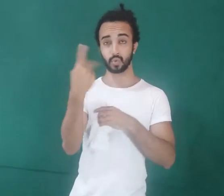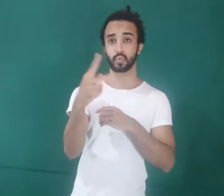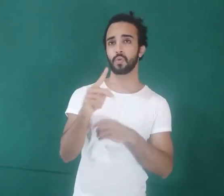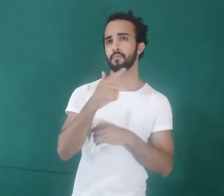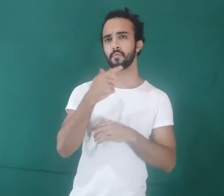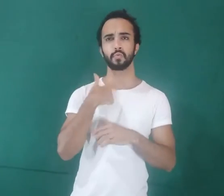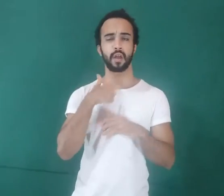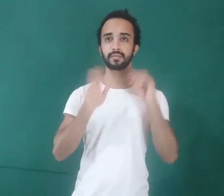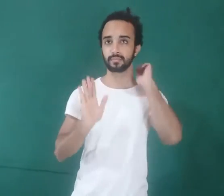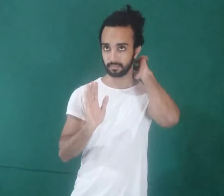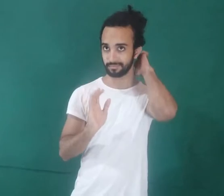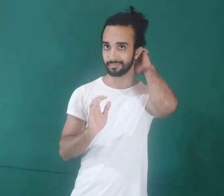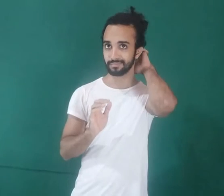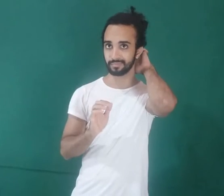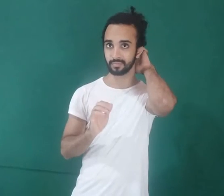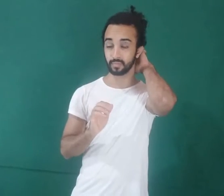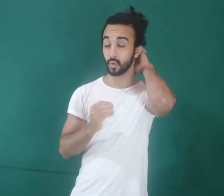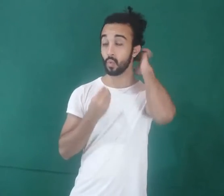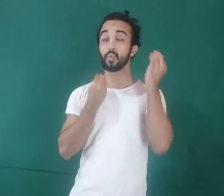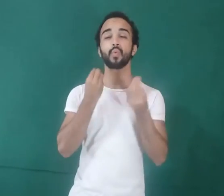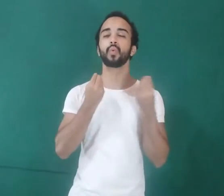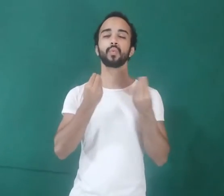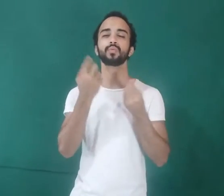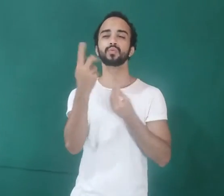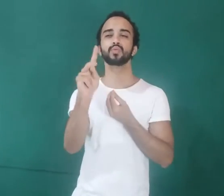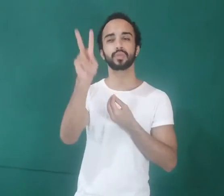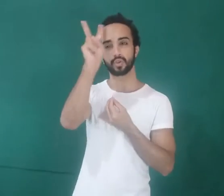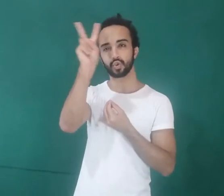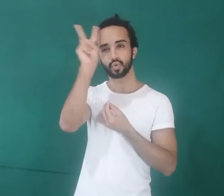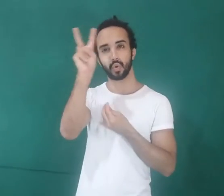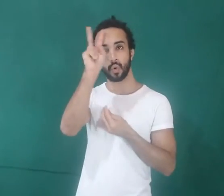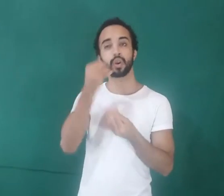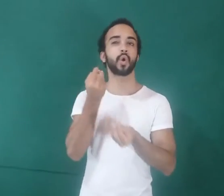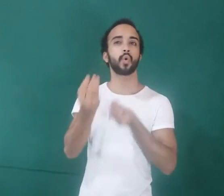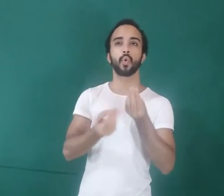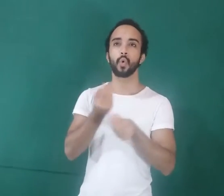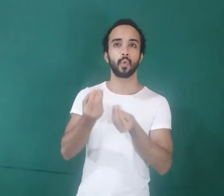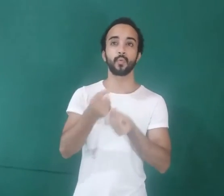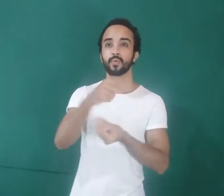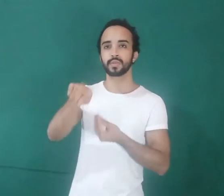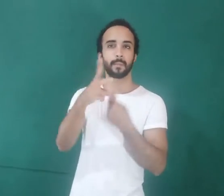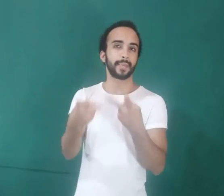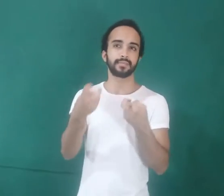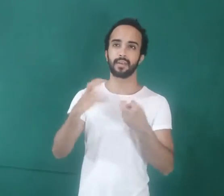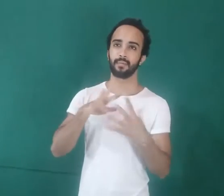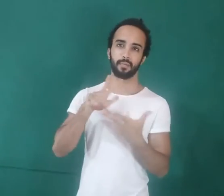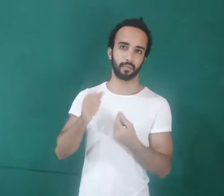partir do que for a sua história, do que for a maneira que você constrói as coisas. Então... Esse é o virtual, ele não está no